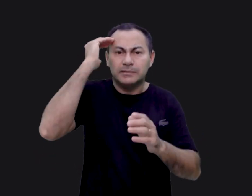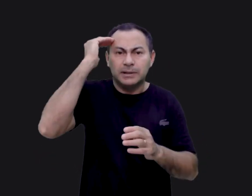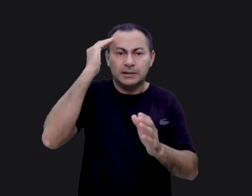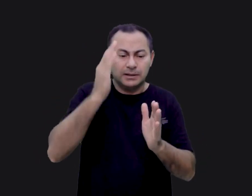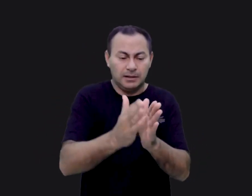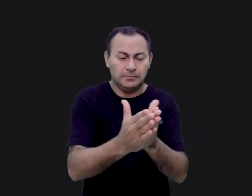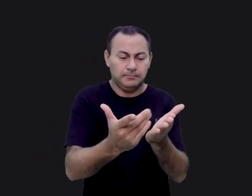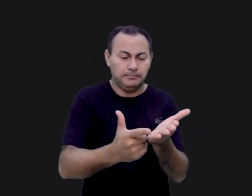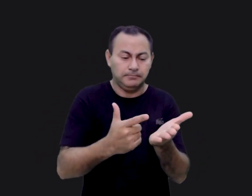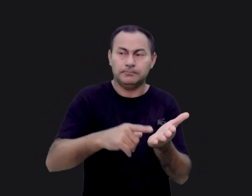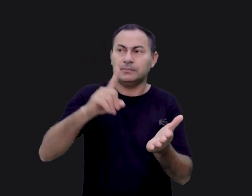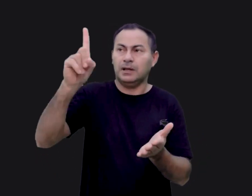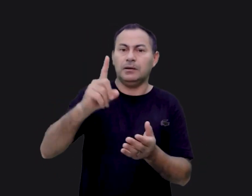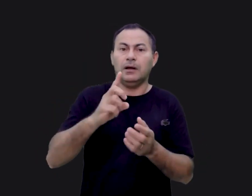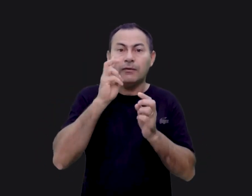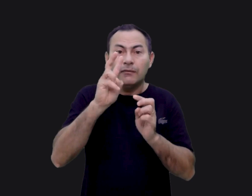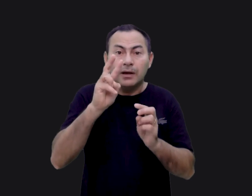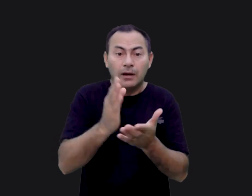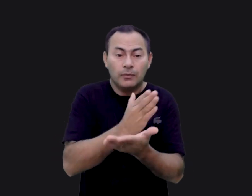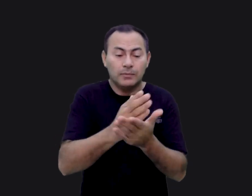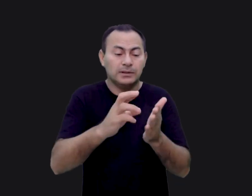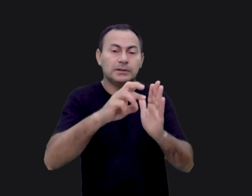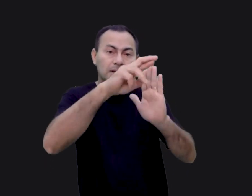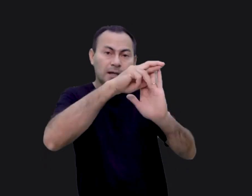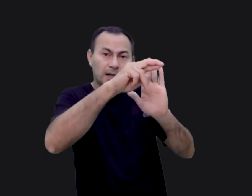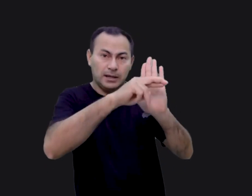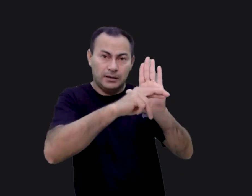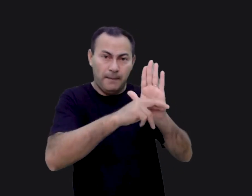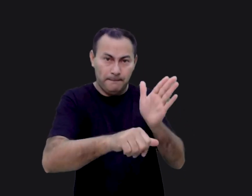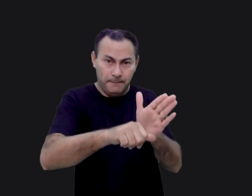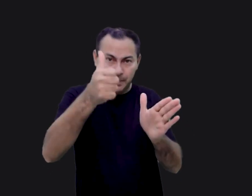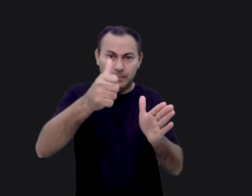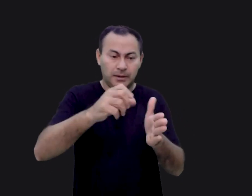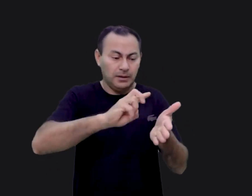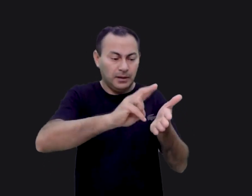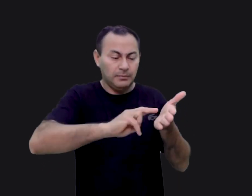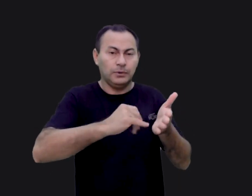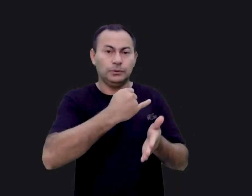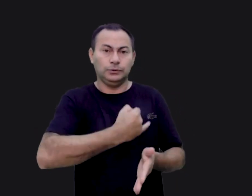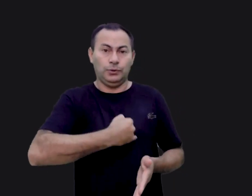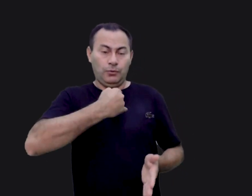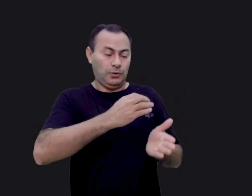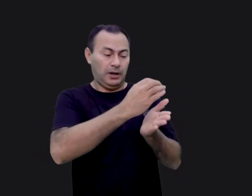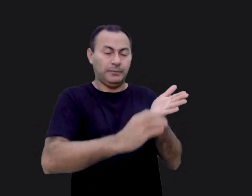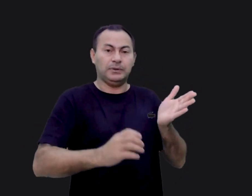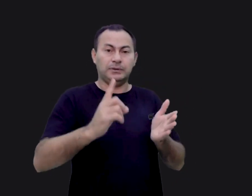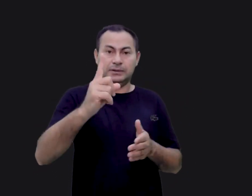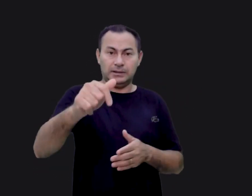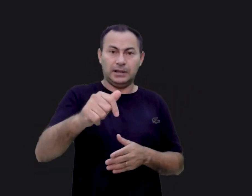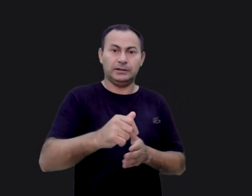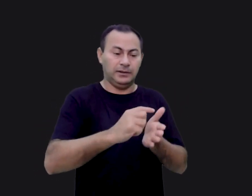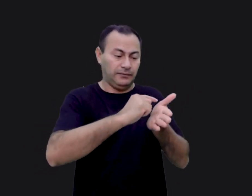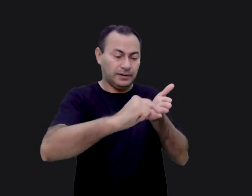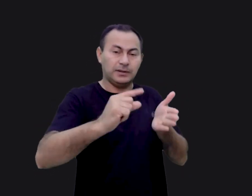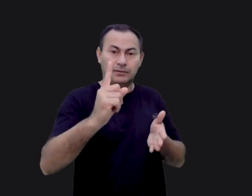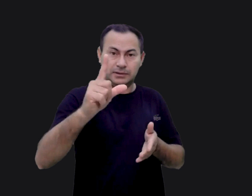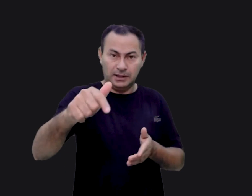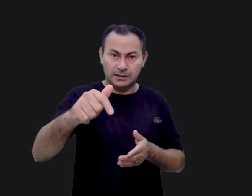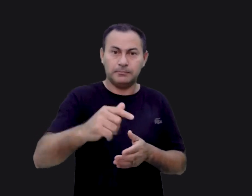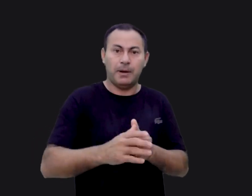das Escrituras. Vamos rever algumas dessas regras. Primeiramente, lemos em João, capítulo 17, versículo 17, as